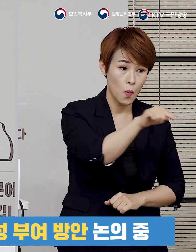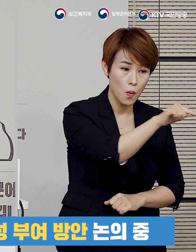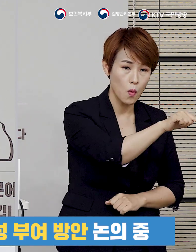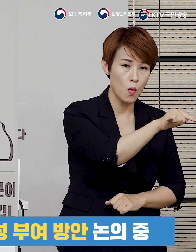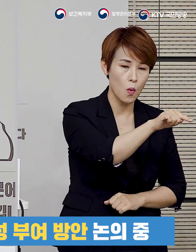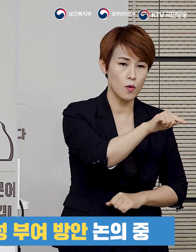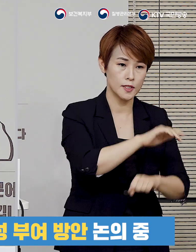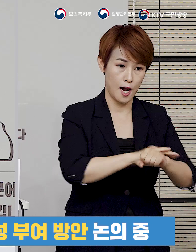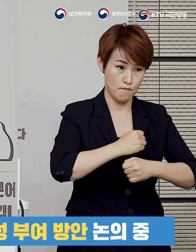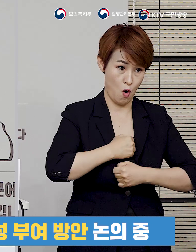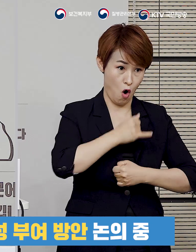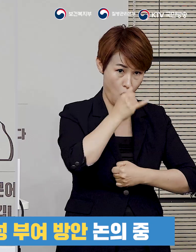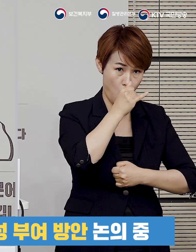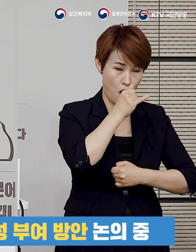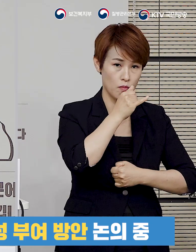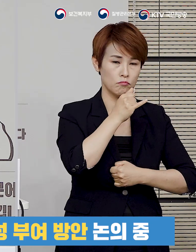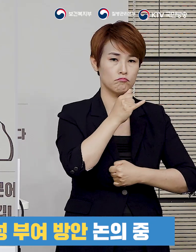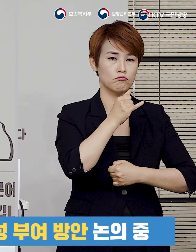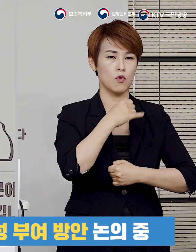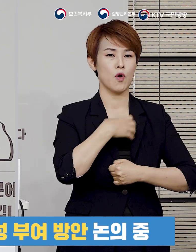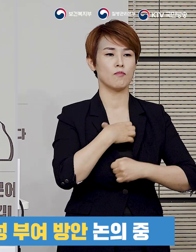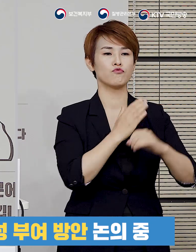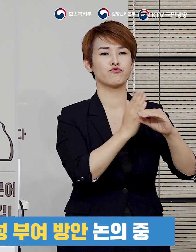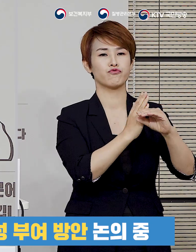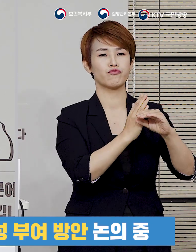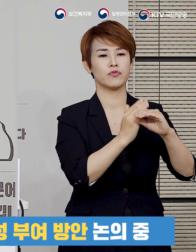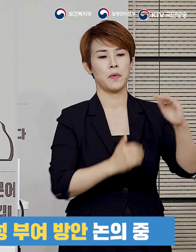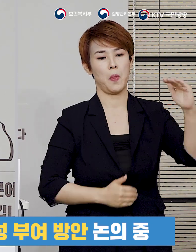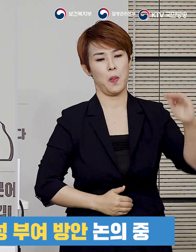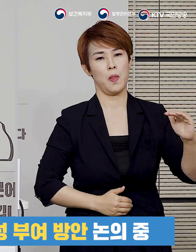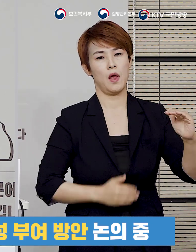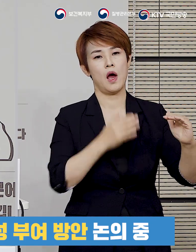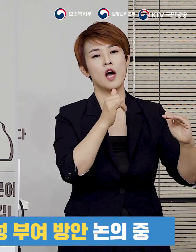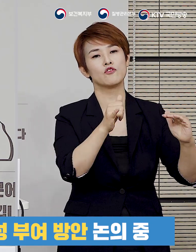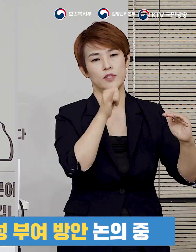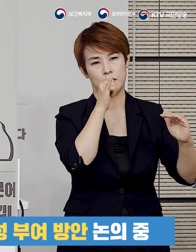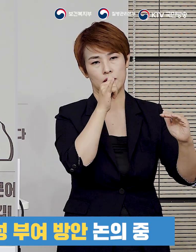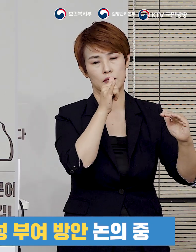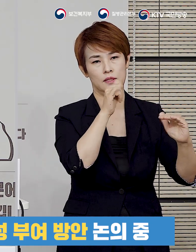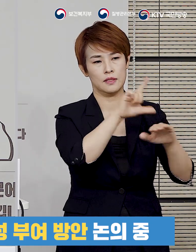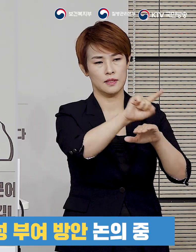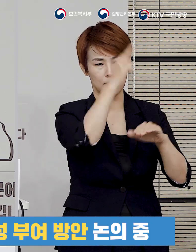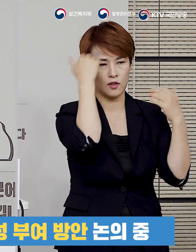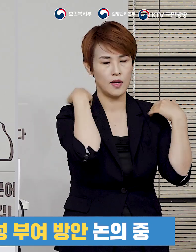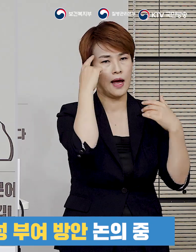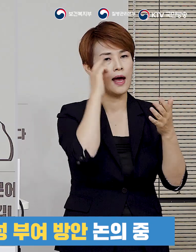시설이 중위험 시설로 좀 하향 지정할 수 있는 지자체의 그러한 그